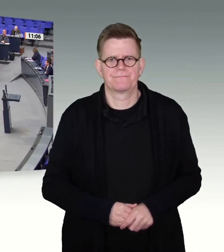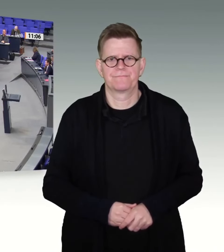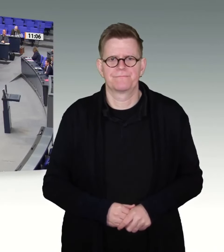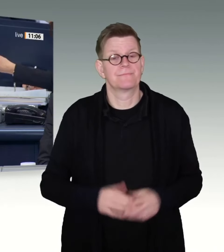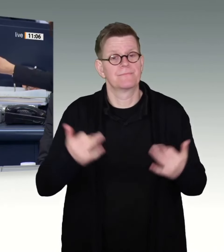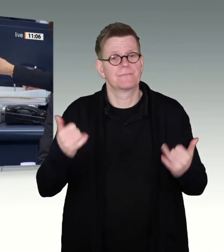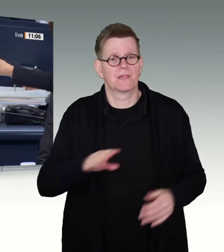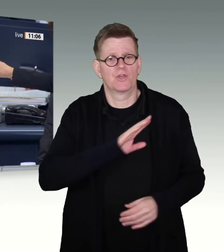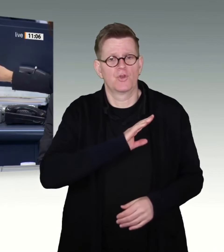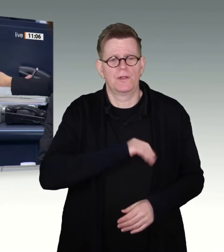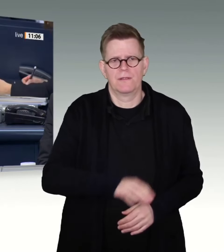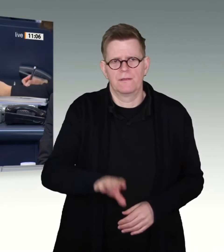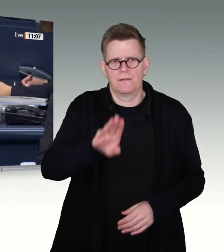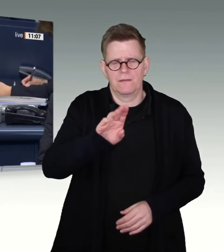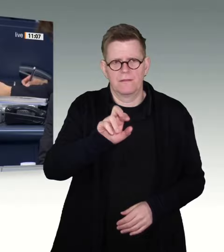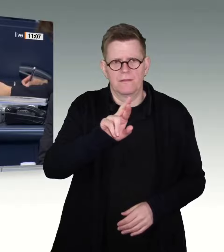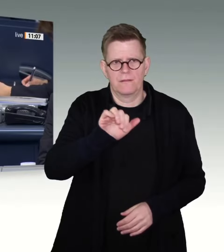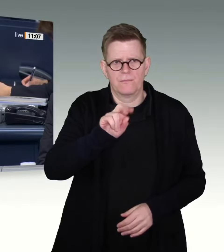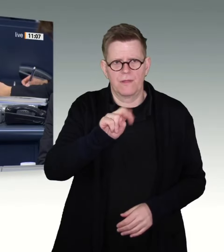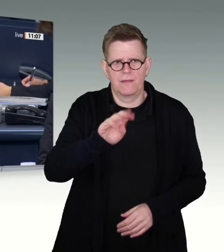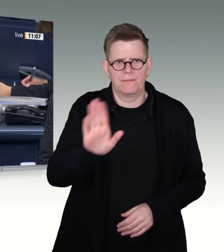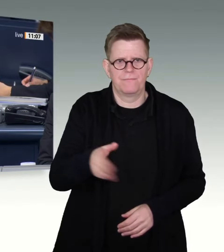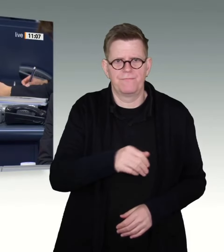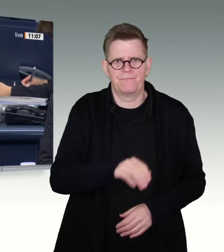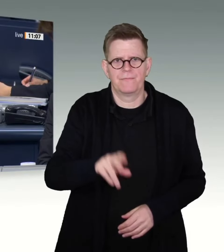Der Kollege Brian Nikolz hat das Wort für die SPD-Fraktion.